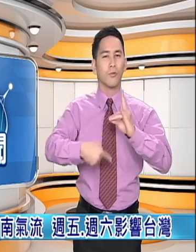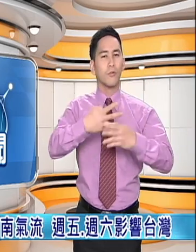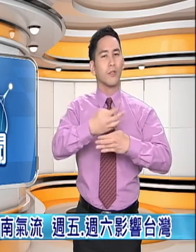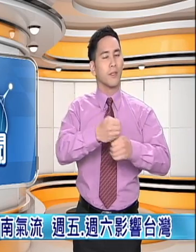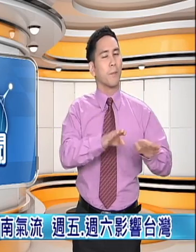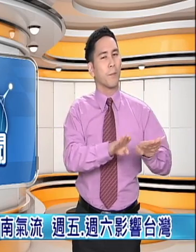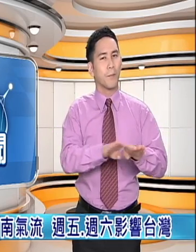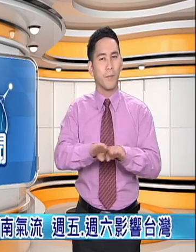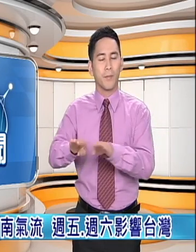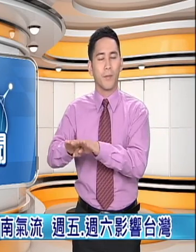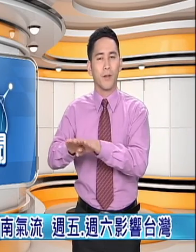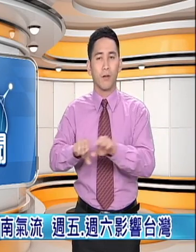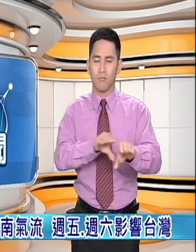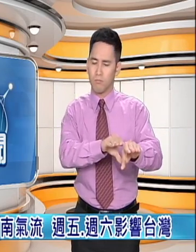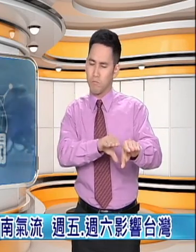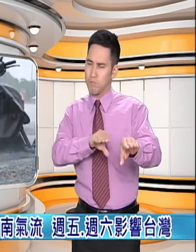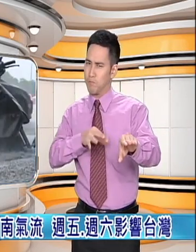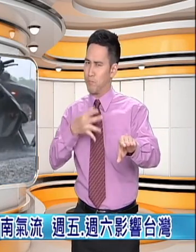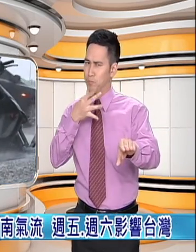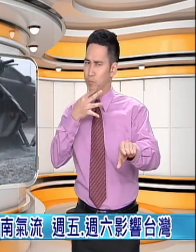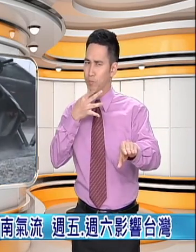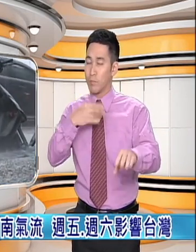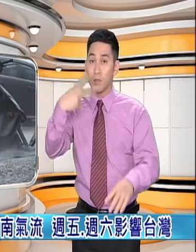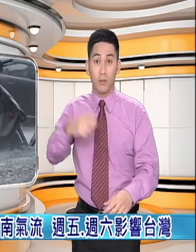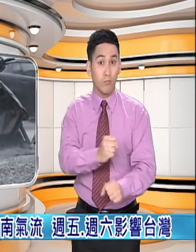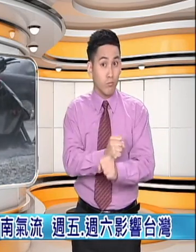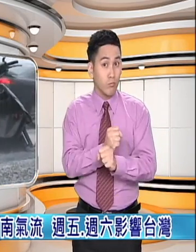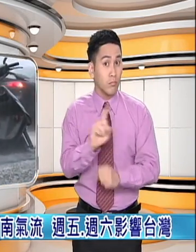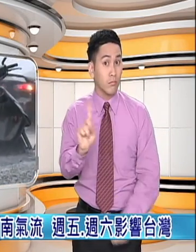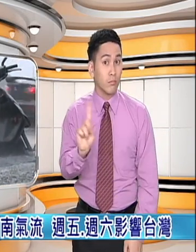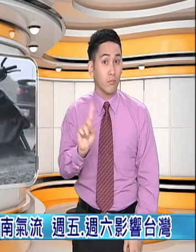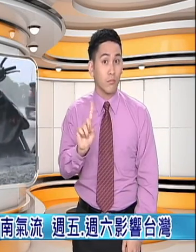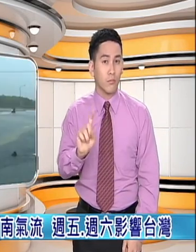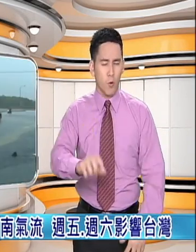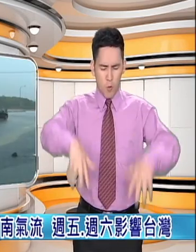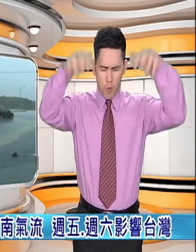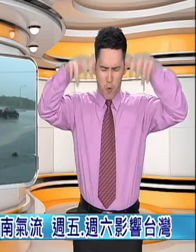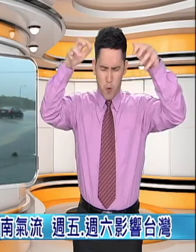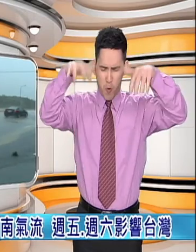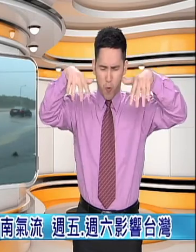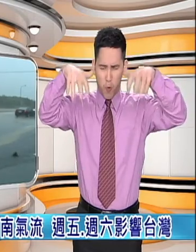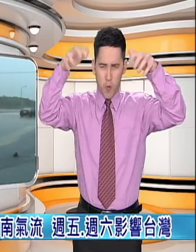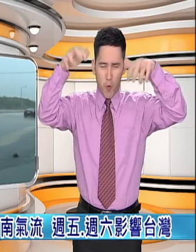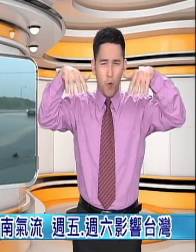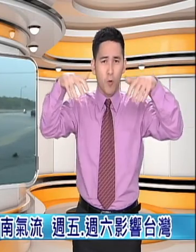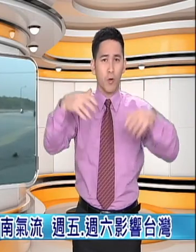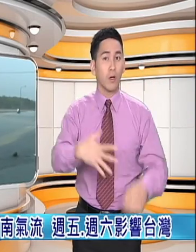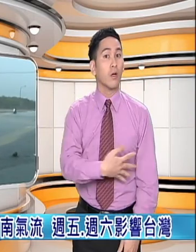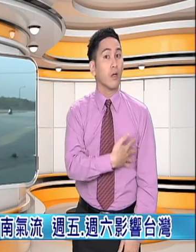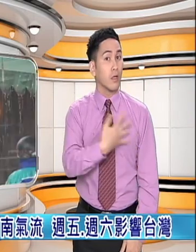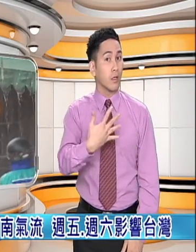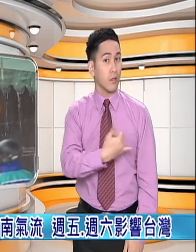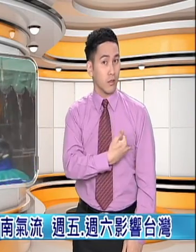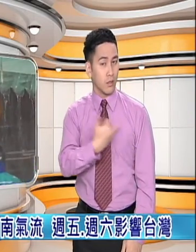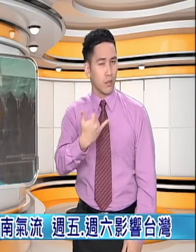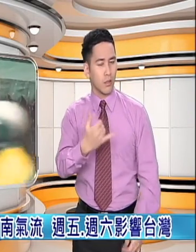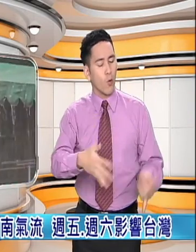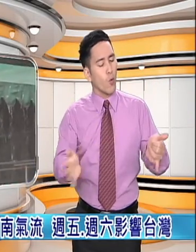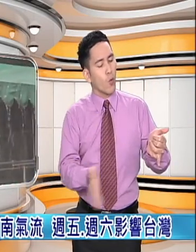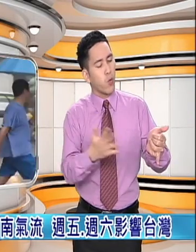端午节连续假期已经开始，除了防塞车之外，还得要注意豪大雨。首波的西南